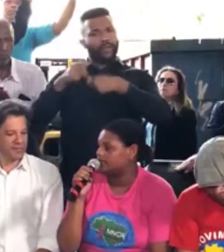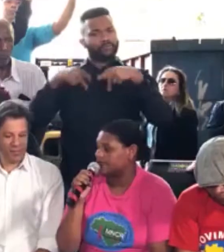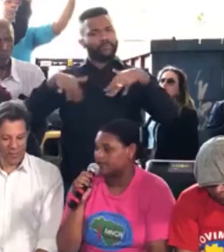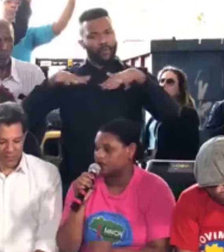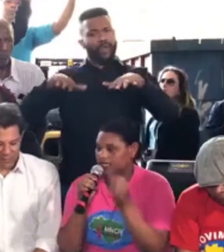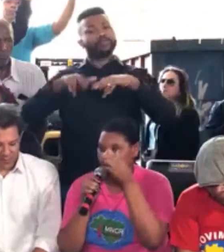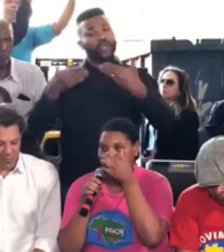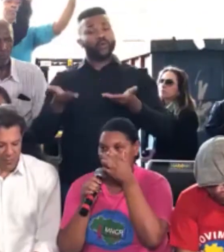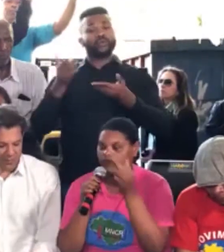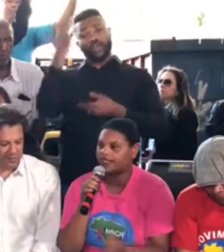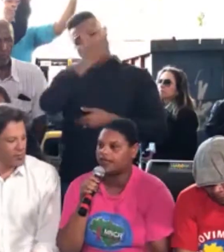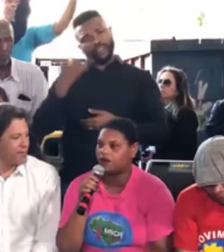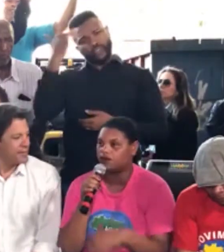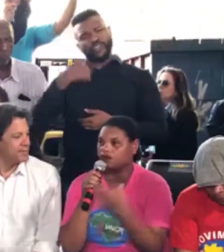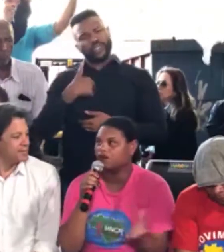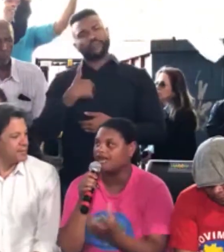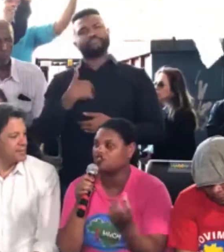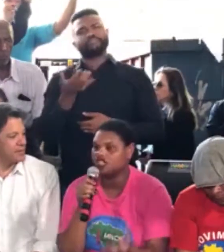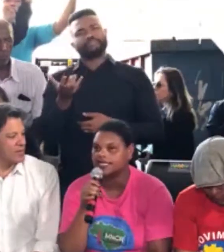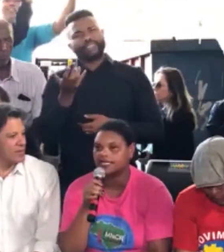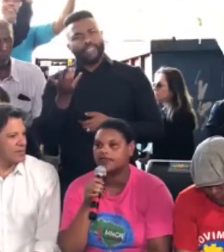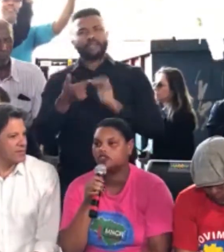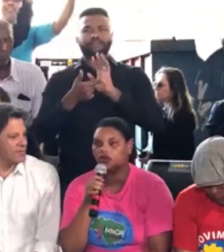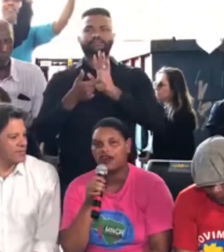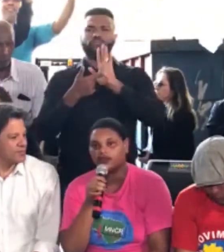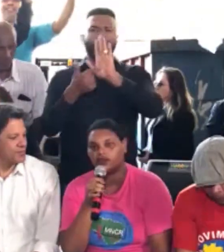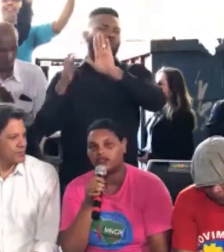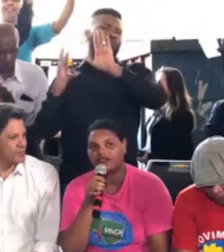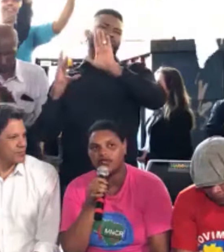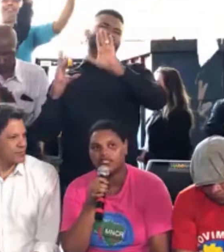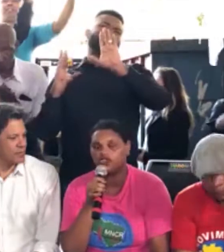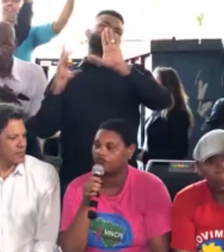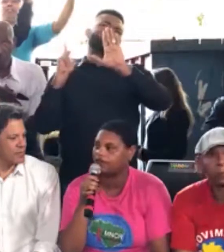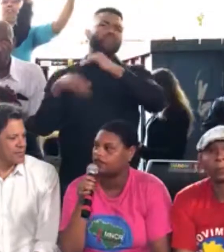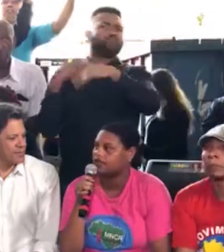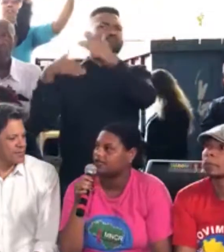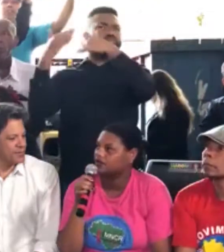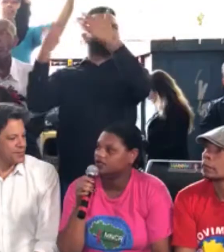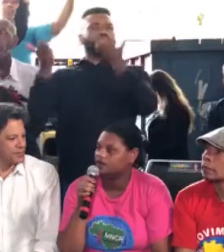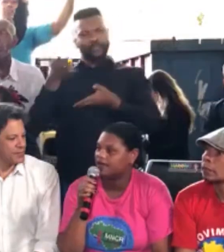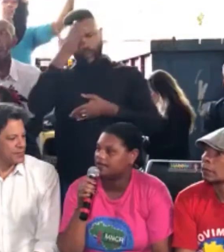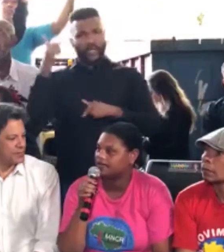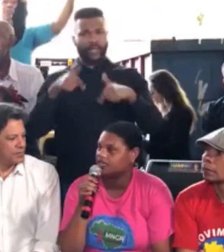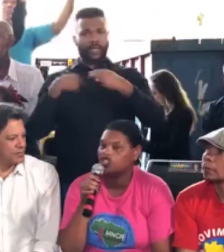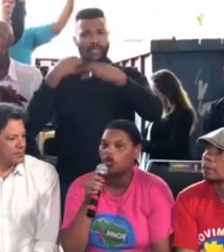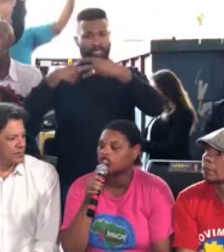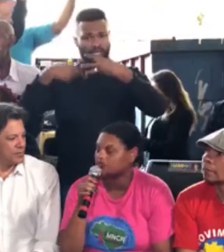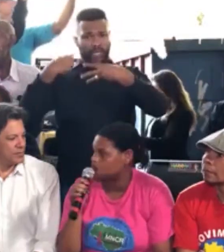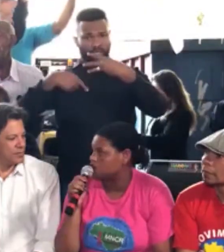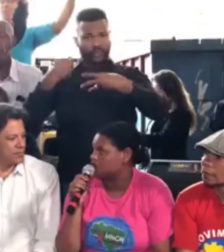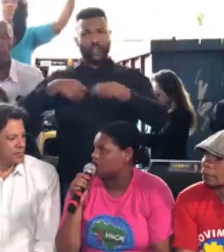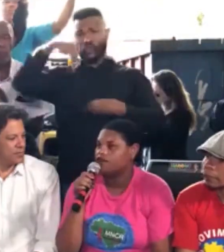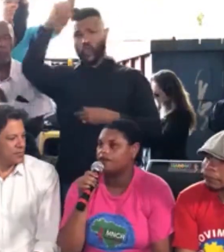Então, Haddad, eu gostaria aqui de só fazer um raio-x de todos os avanços que nós tivemos enquanto catadores nesse país, de